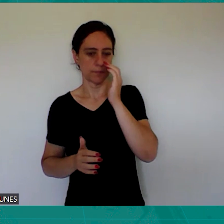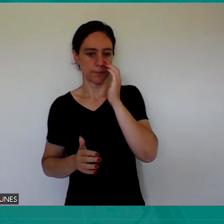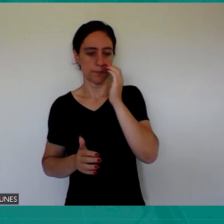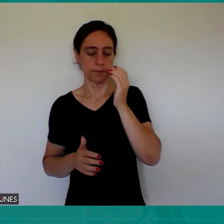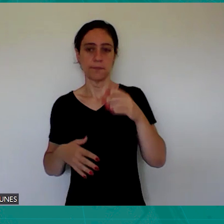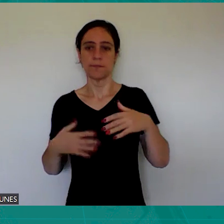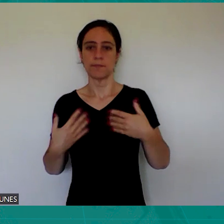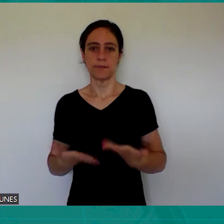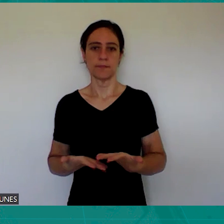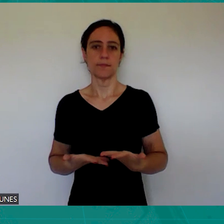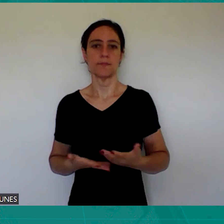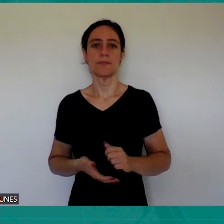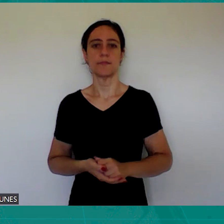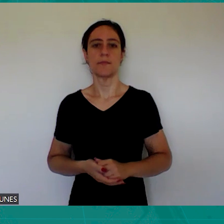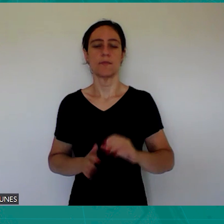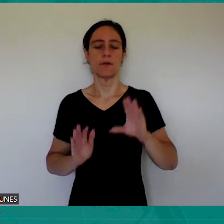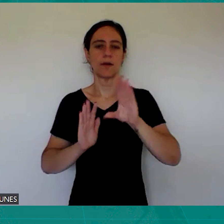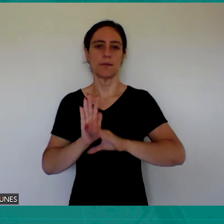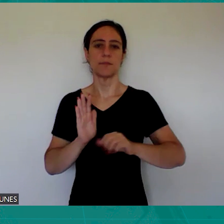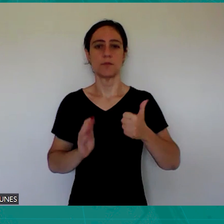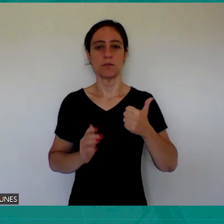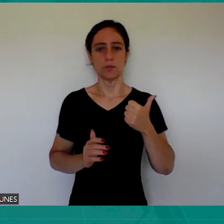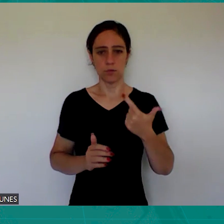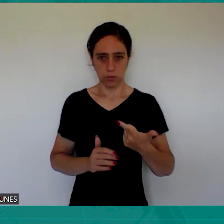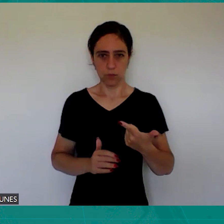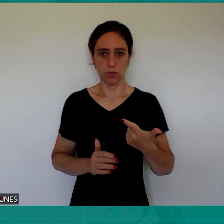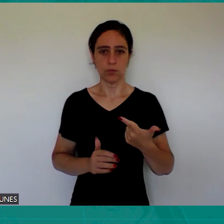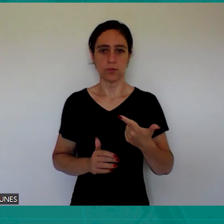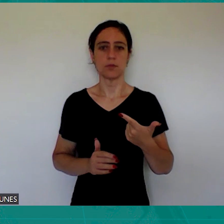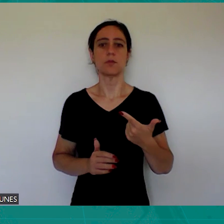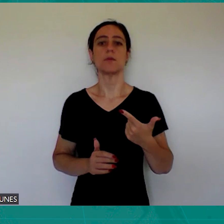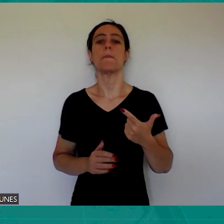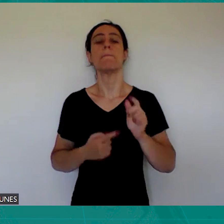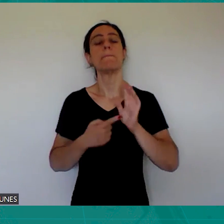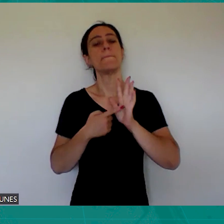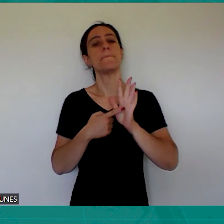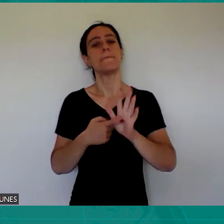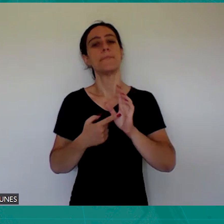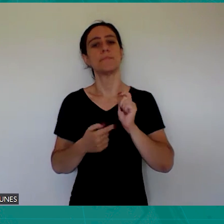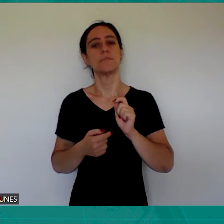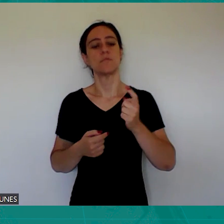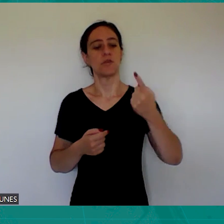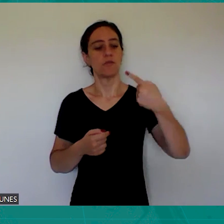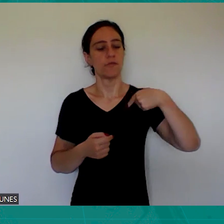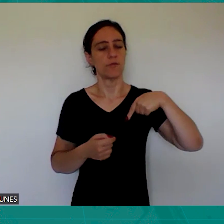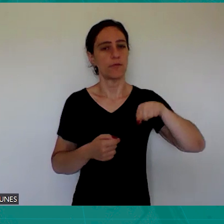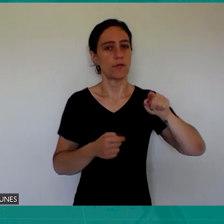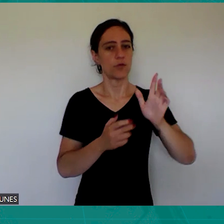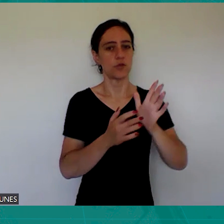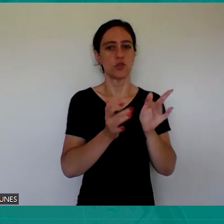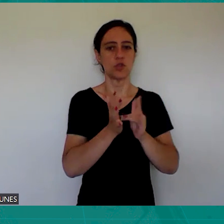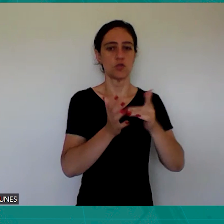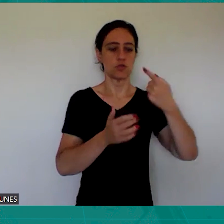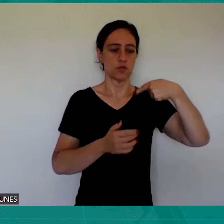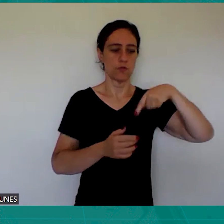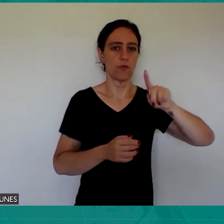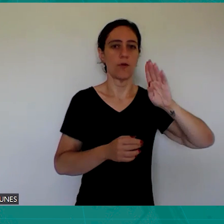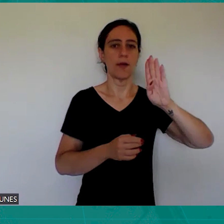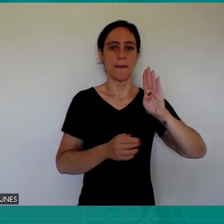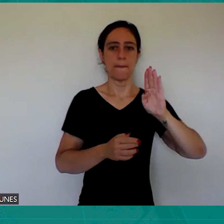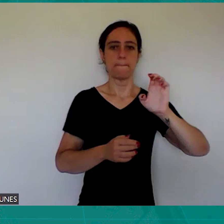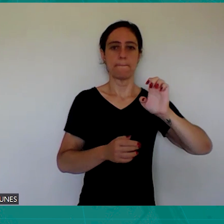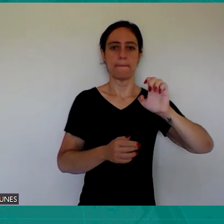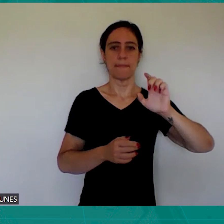irmãos, no capítulo 12, ele foi para Betânia, e ali em Betânia ele tinha